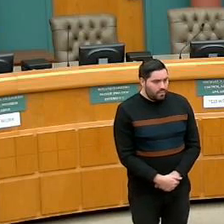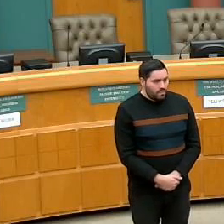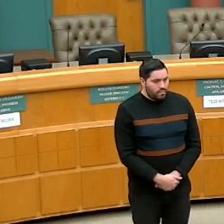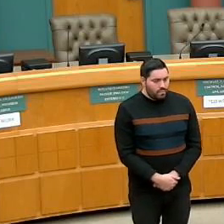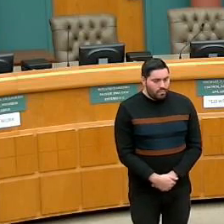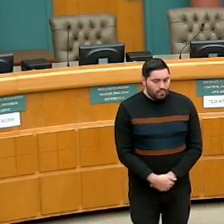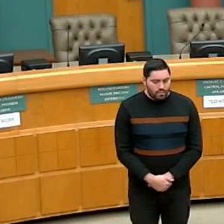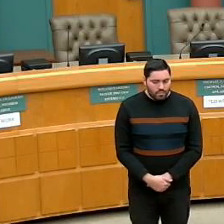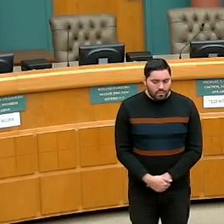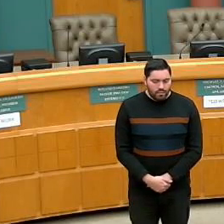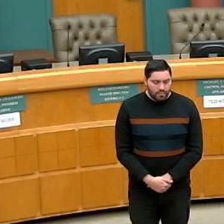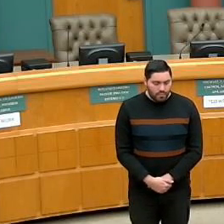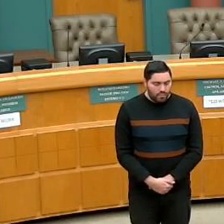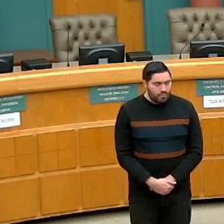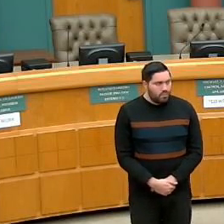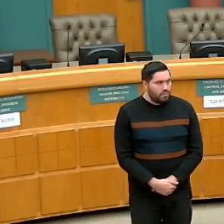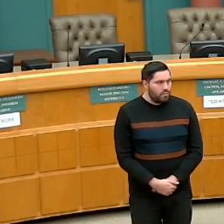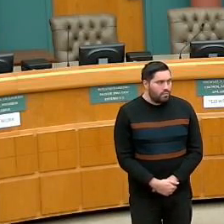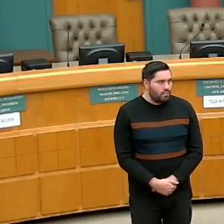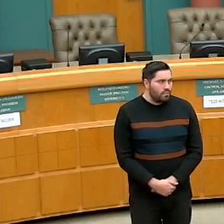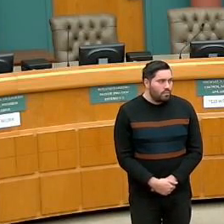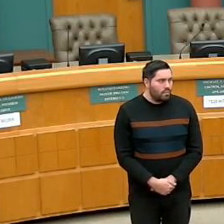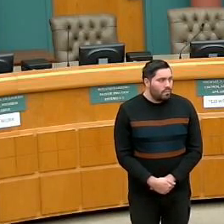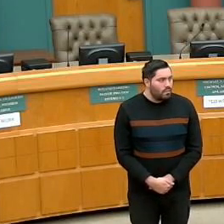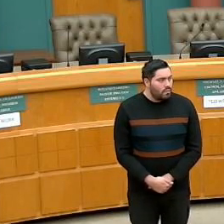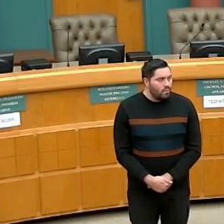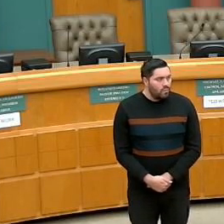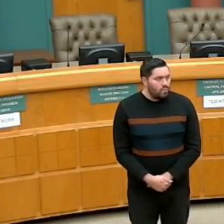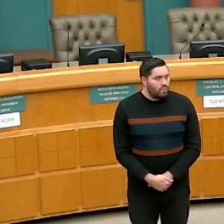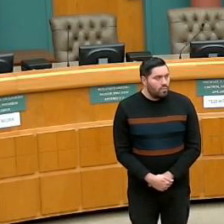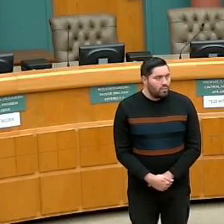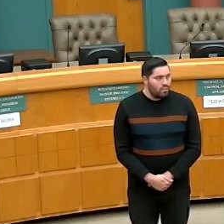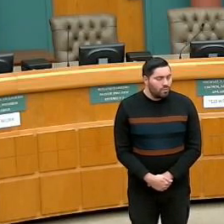15%. El teléfono a llamar directamente para una aplicación es el